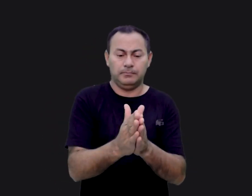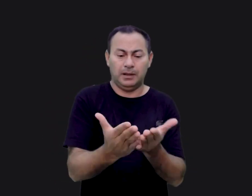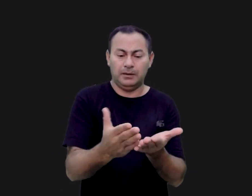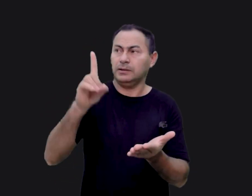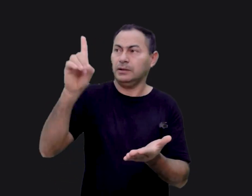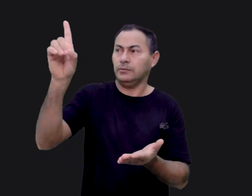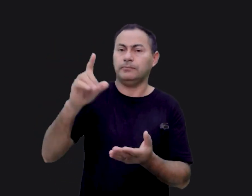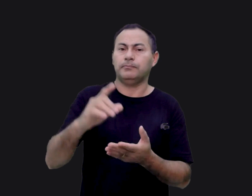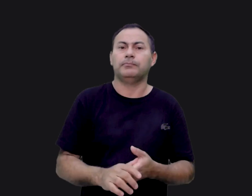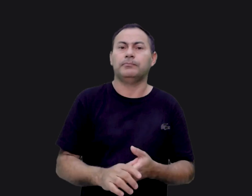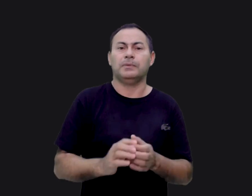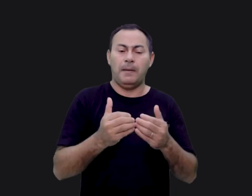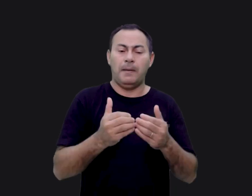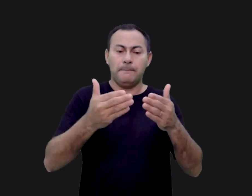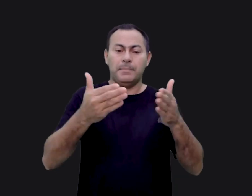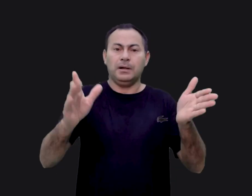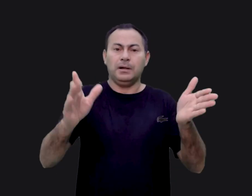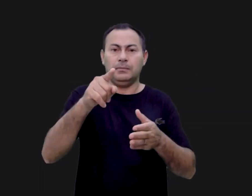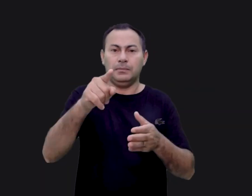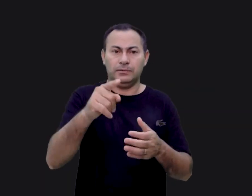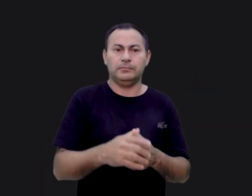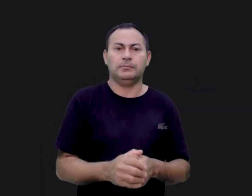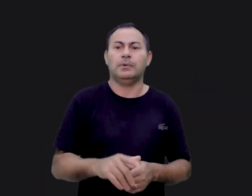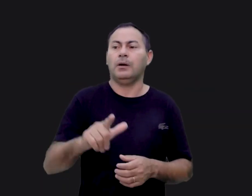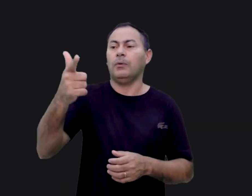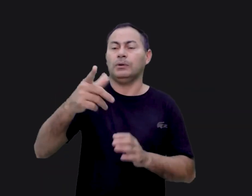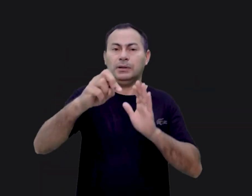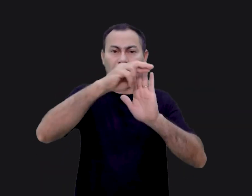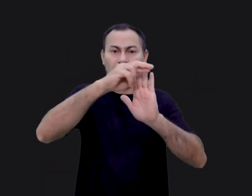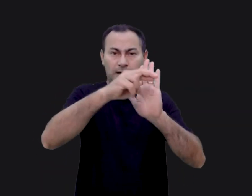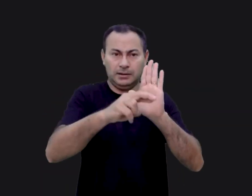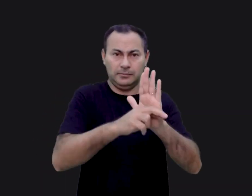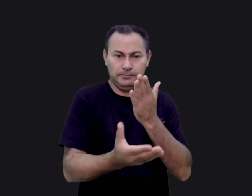sobre as Escrituras, ela se abrirá para você. Outra